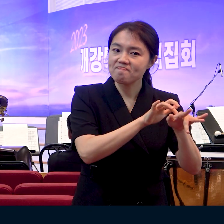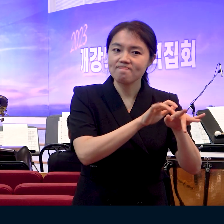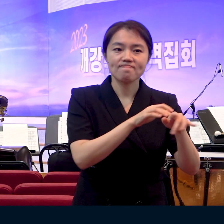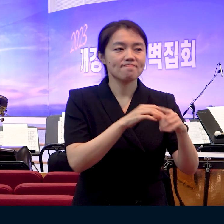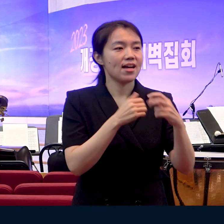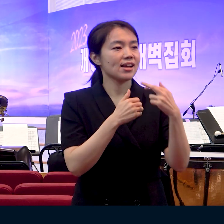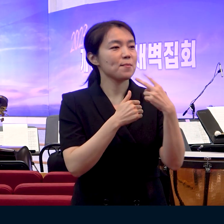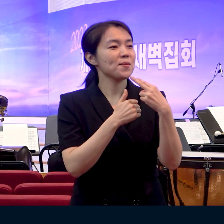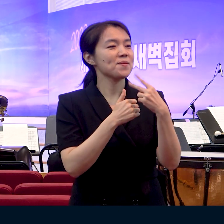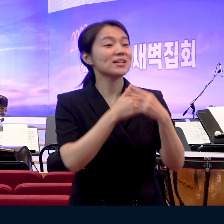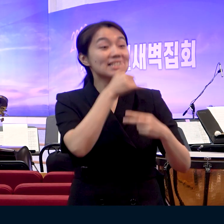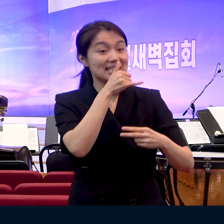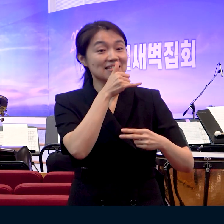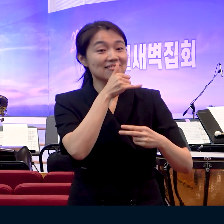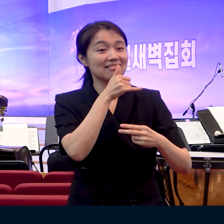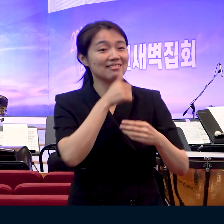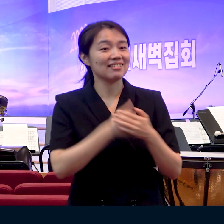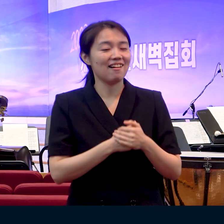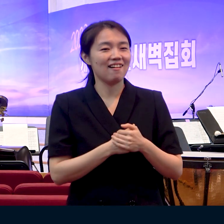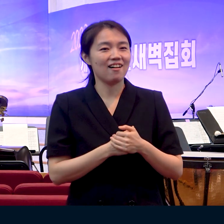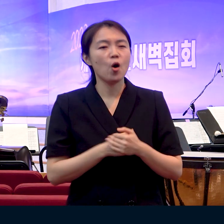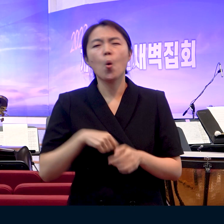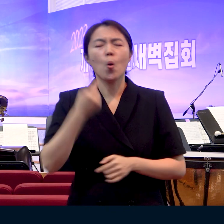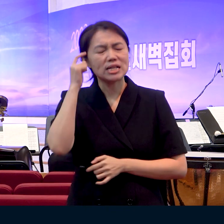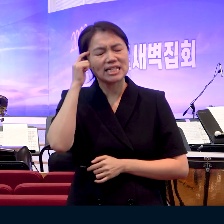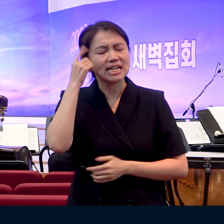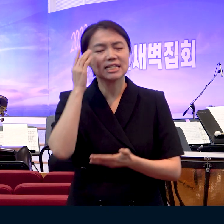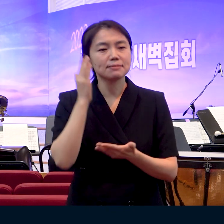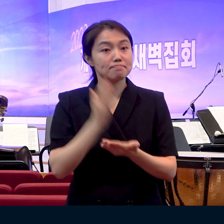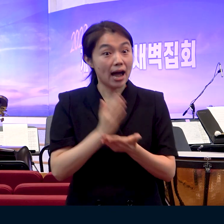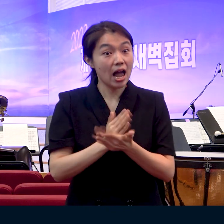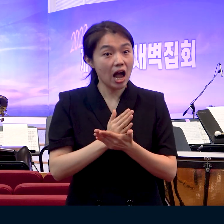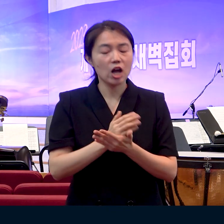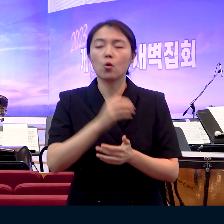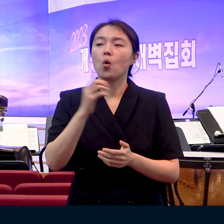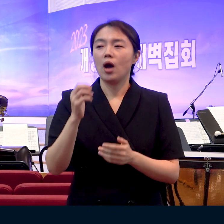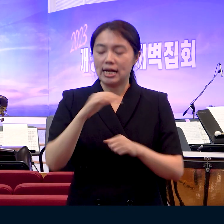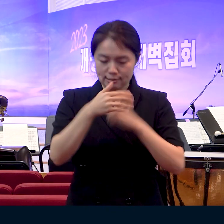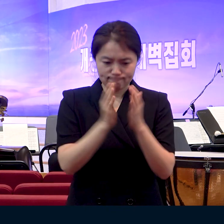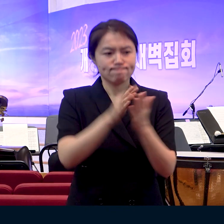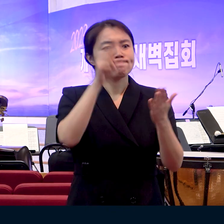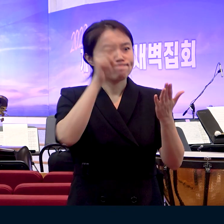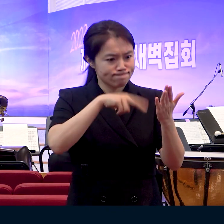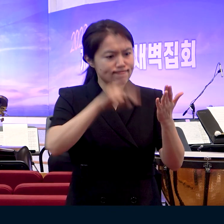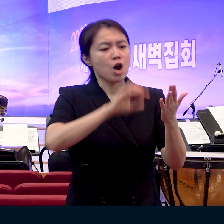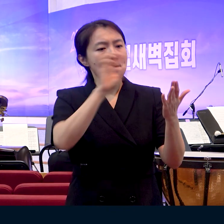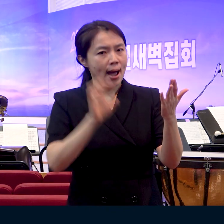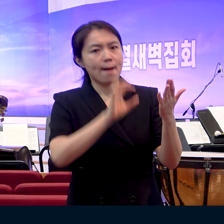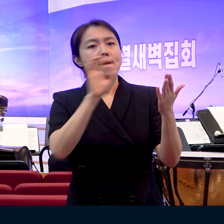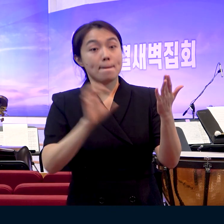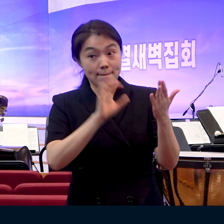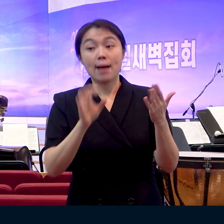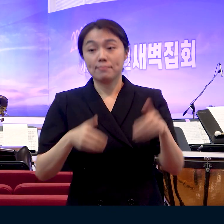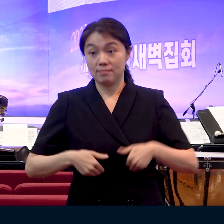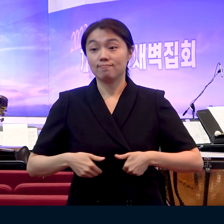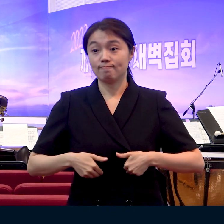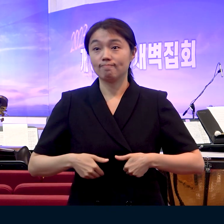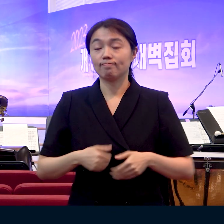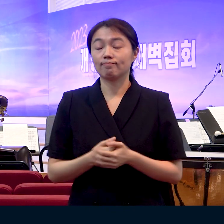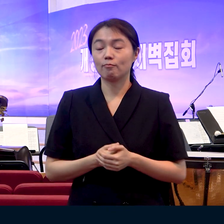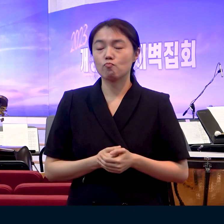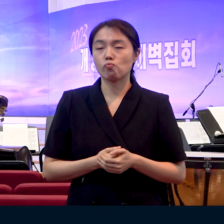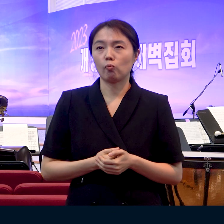그놈이 역사할 수가 있어요. 마귀 빈틈을 노리고 놓치지 않으니까. 그래서